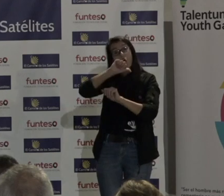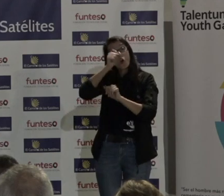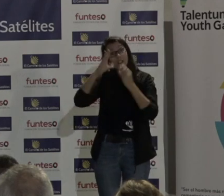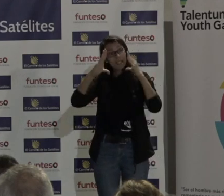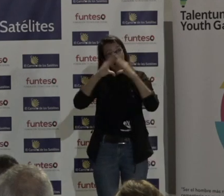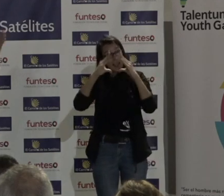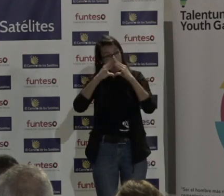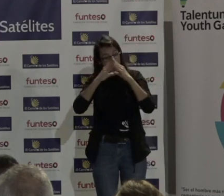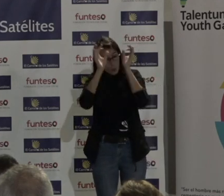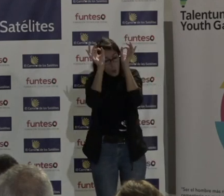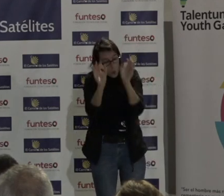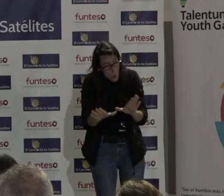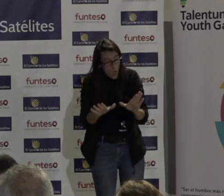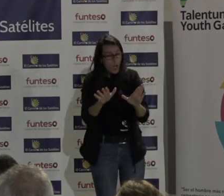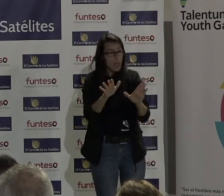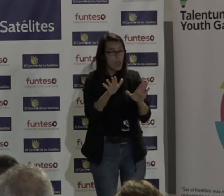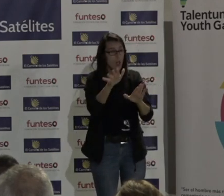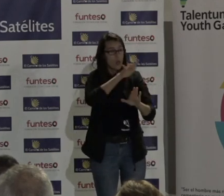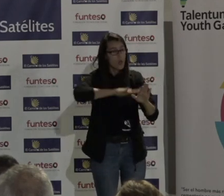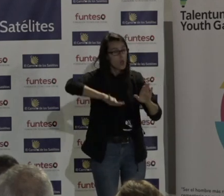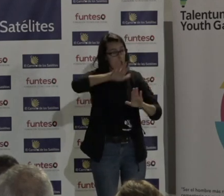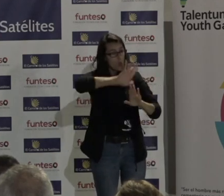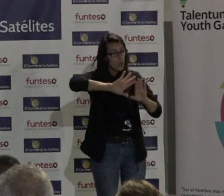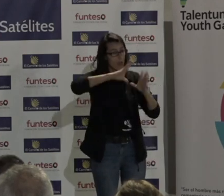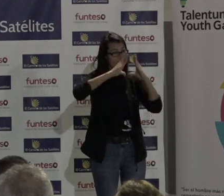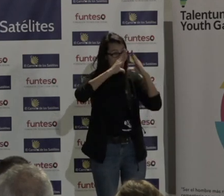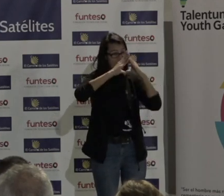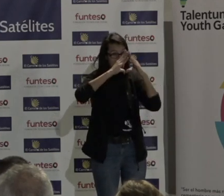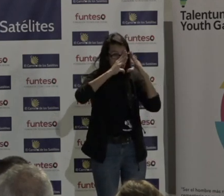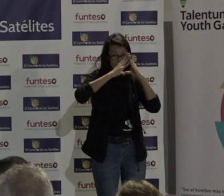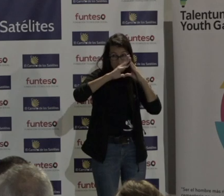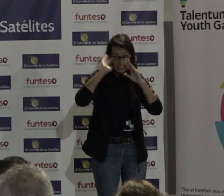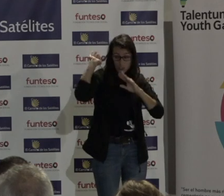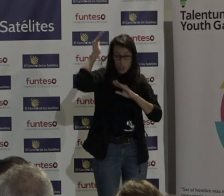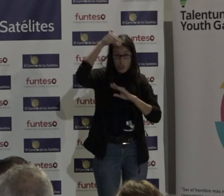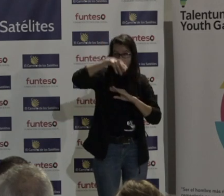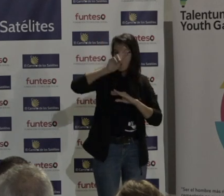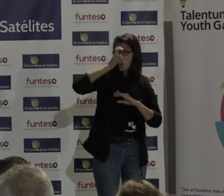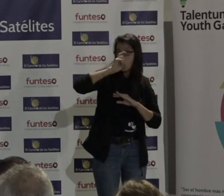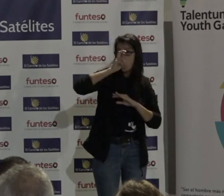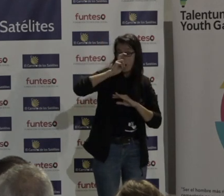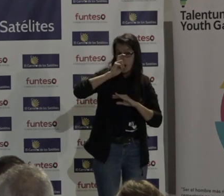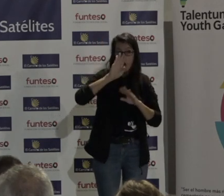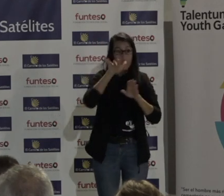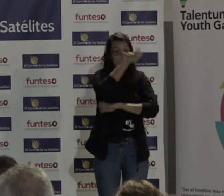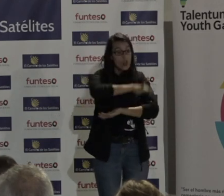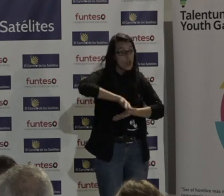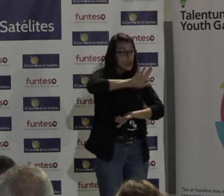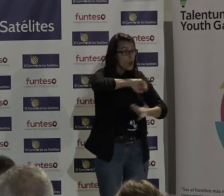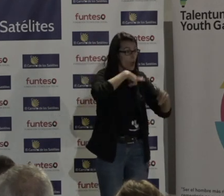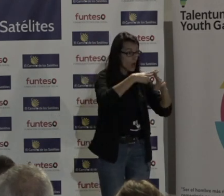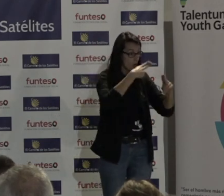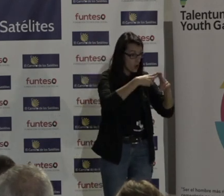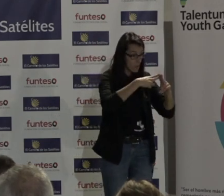un templo antiguo romano muy importante y muy antiguo. El templo más antiguo de Roma era un